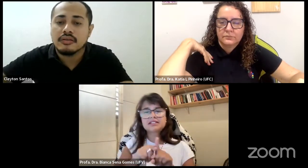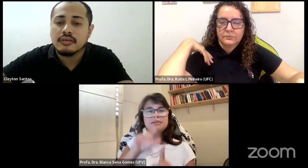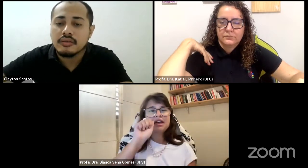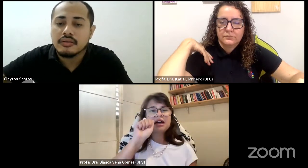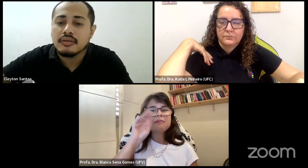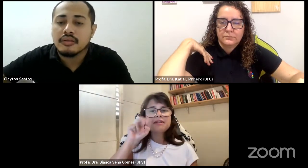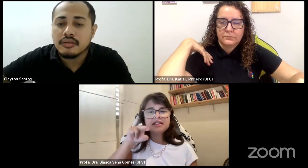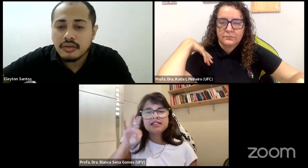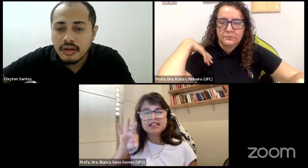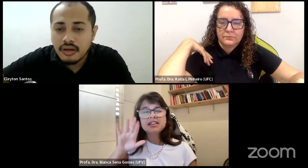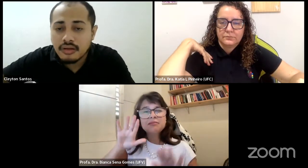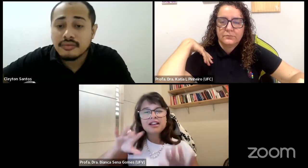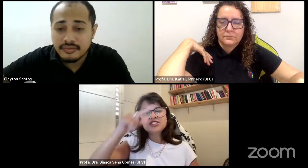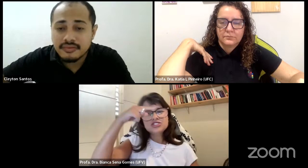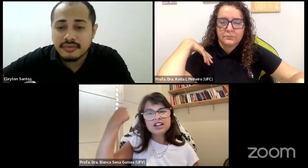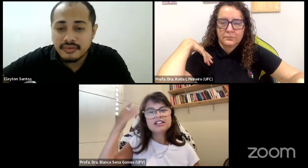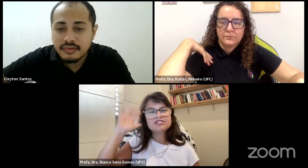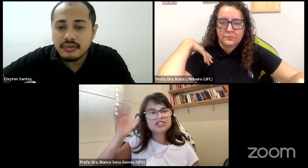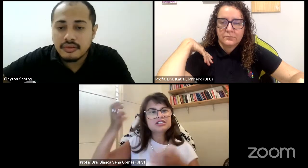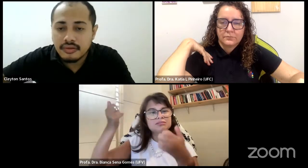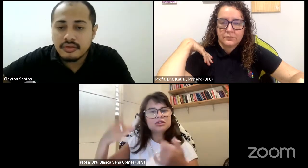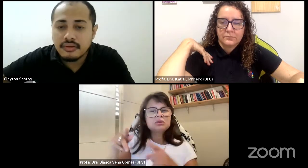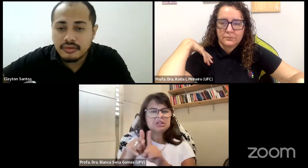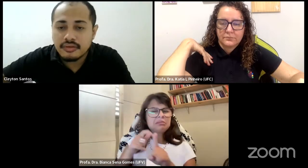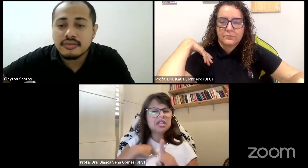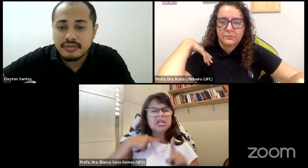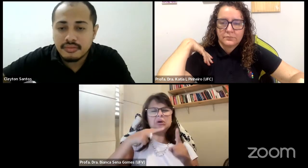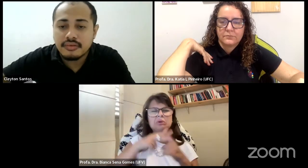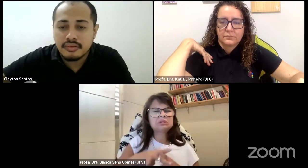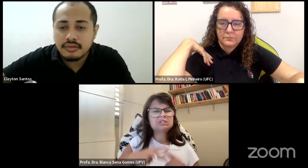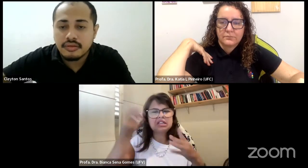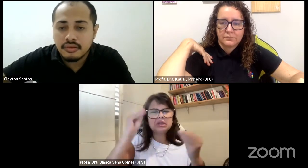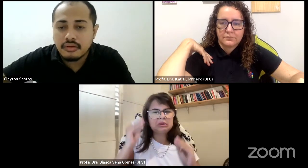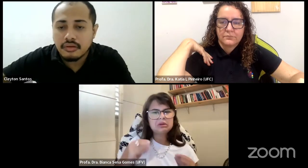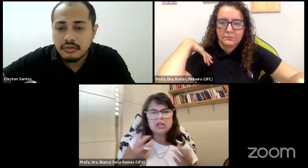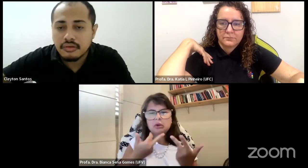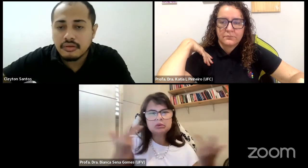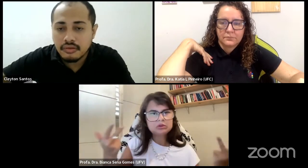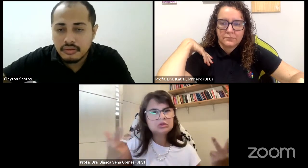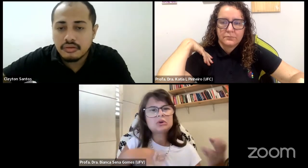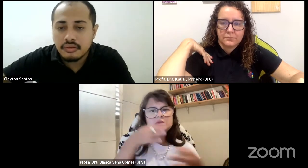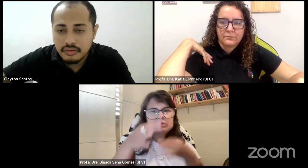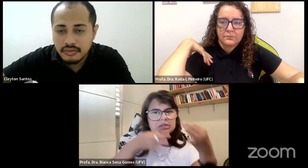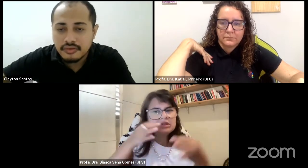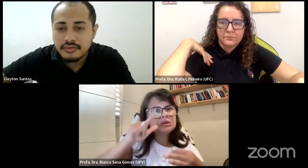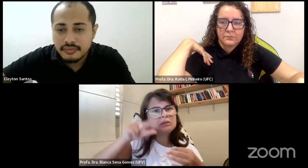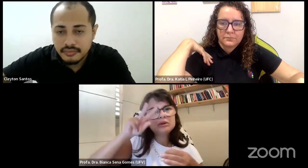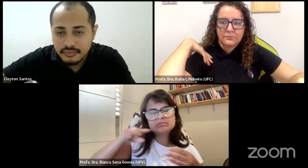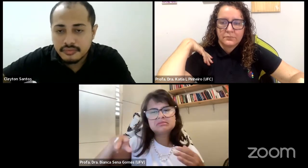Tem outras questões também com relação a português e a BNT, mas como o Charley falou,